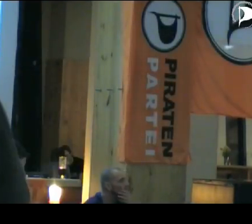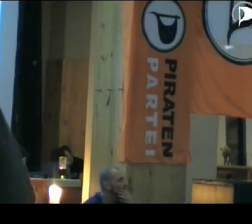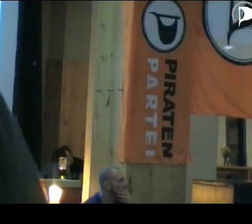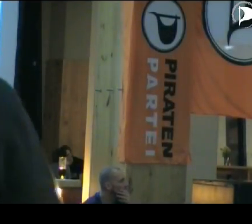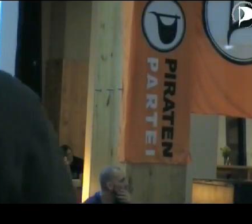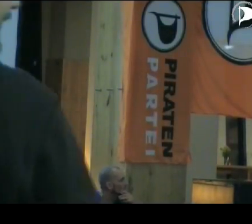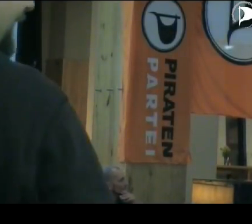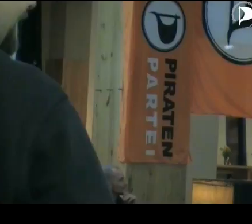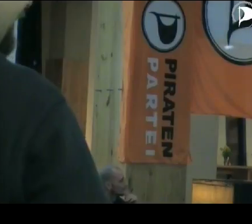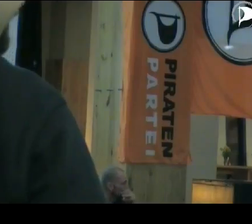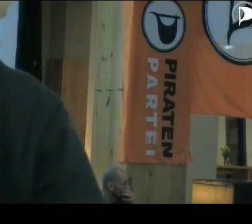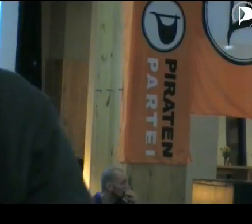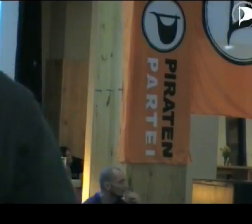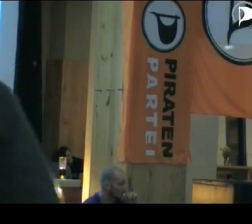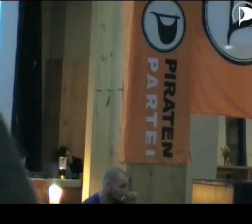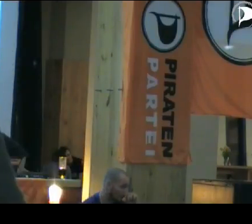ja